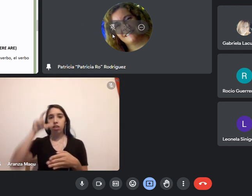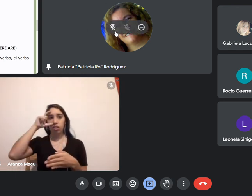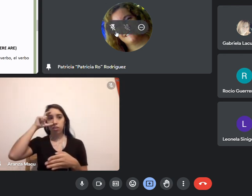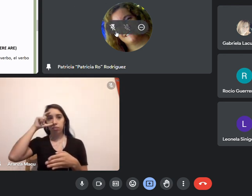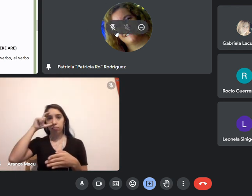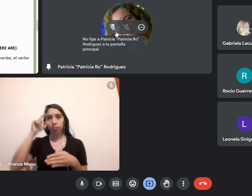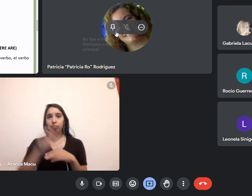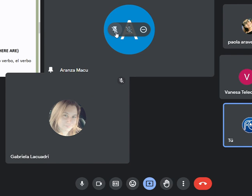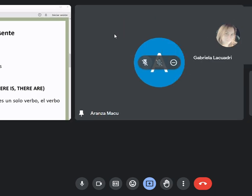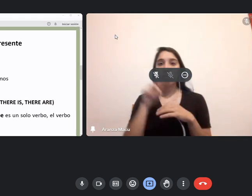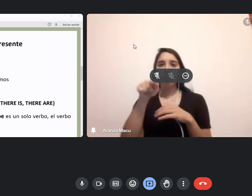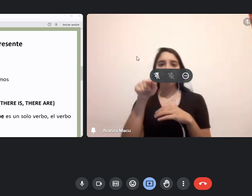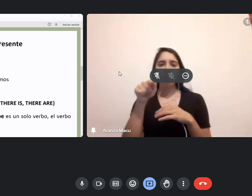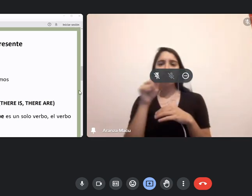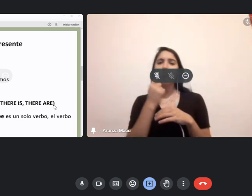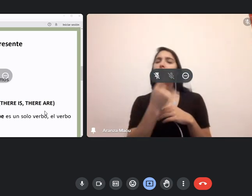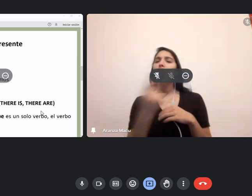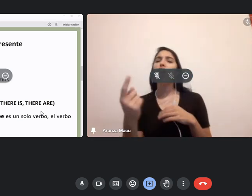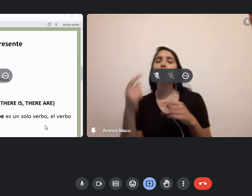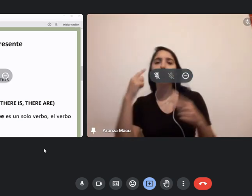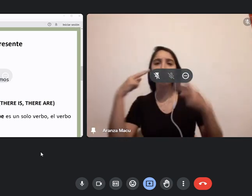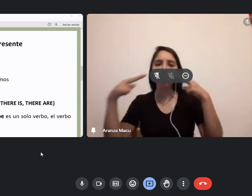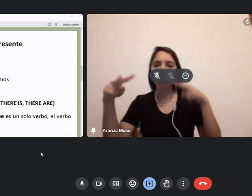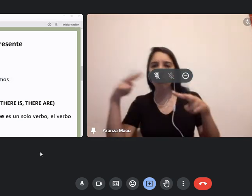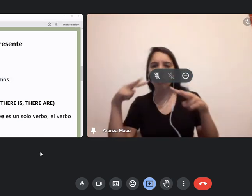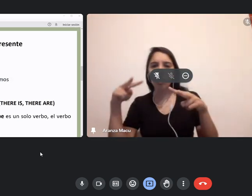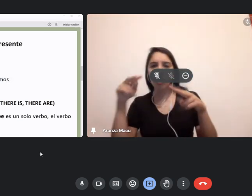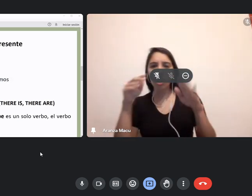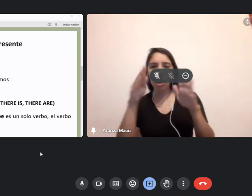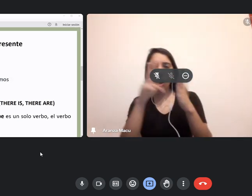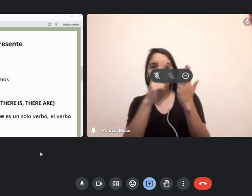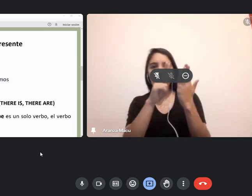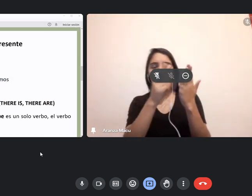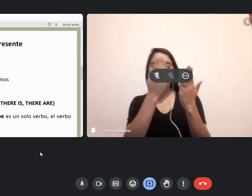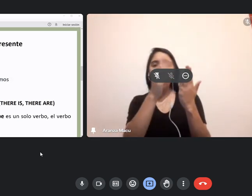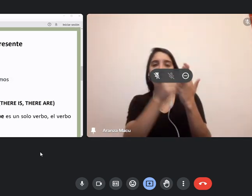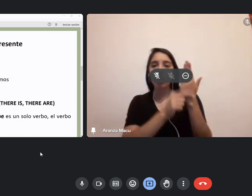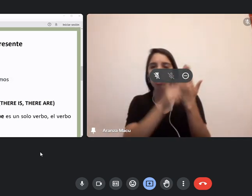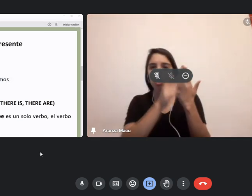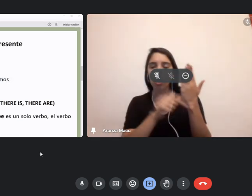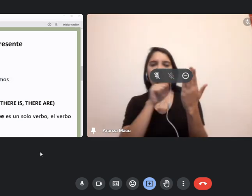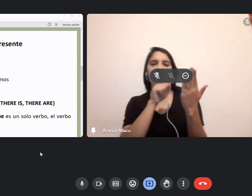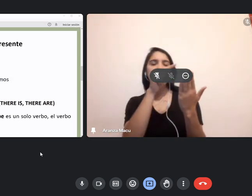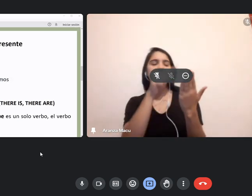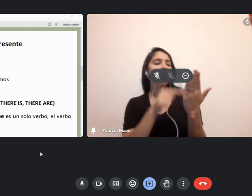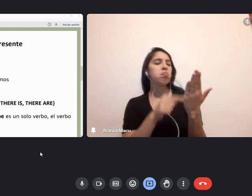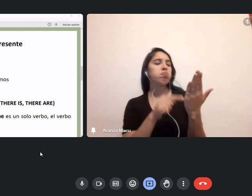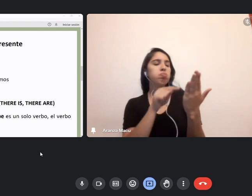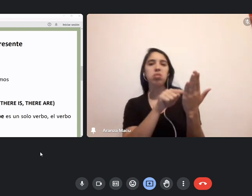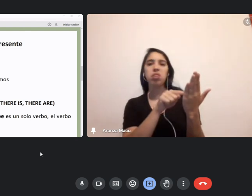buscan la palabra there en el diccionario, quiere decir allí,